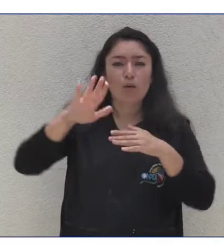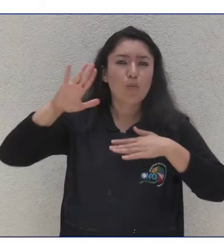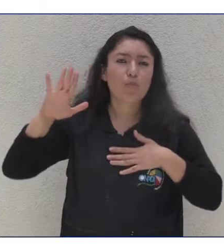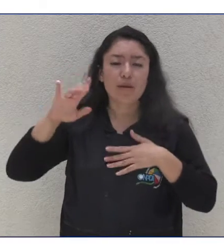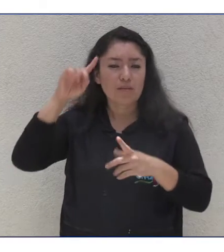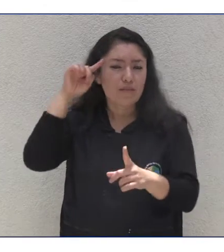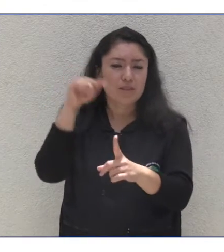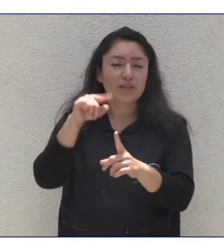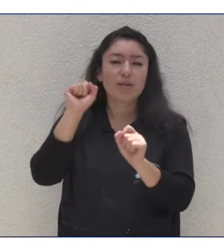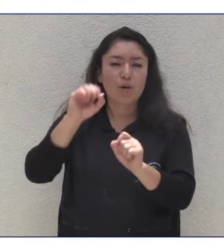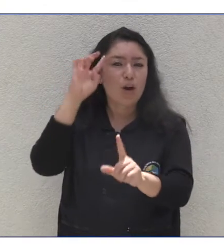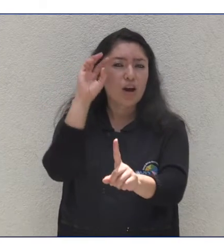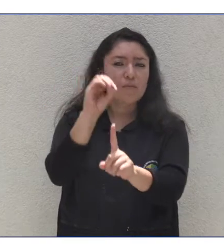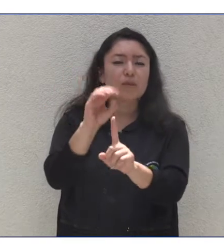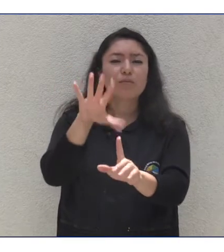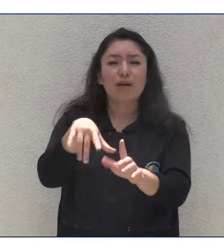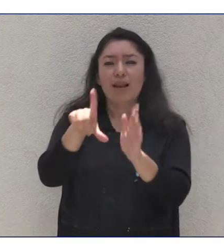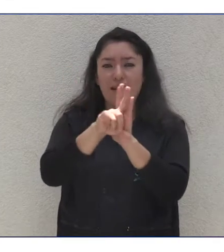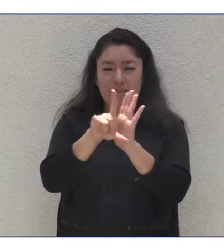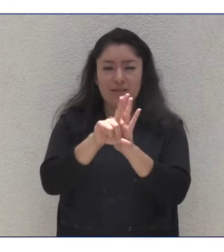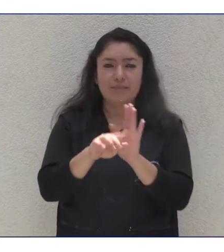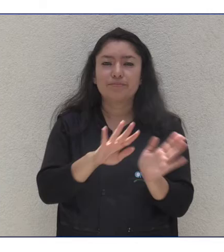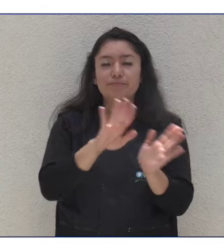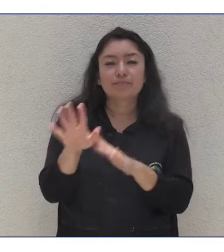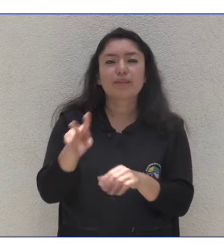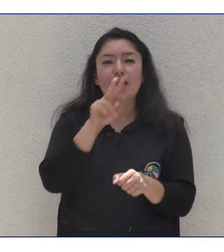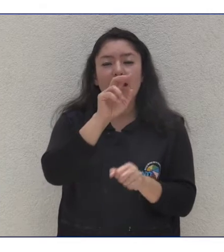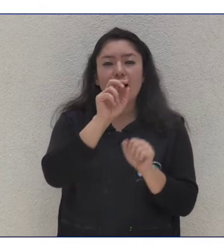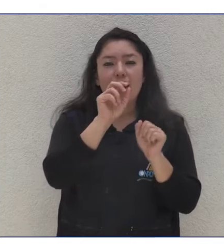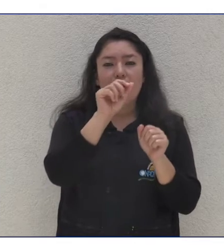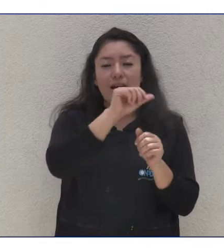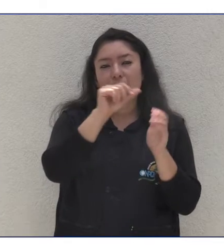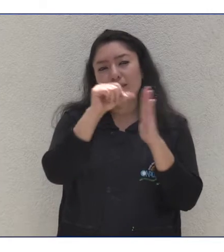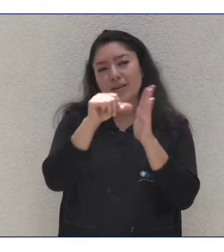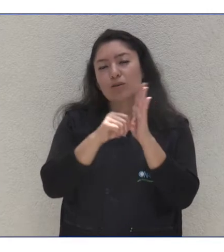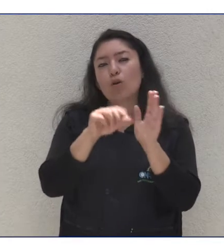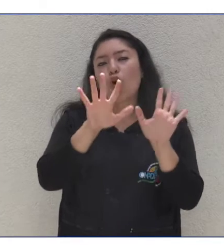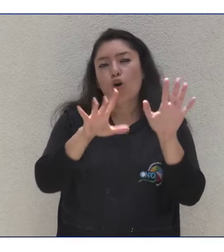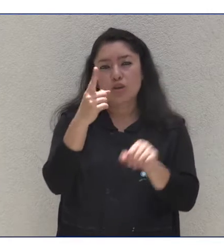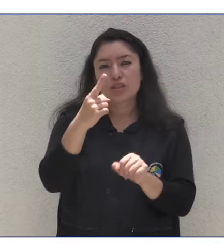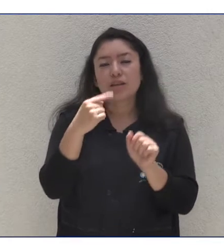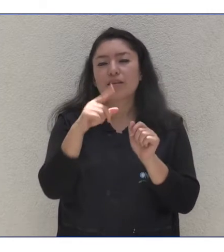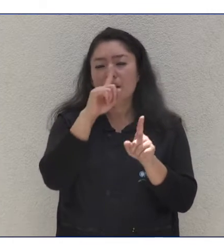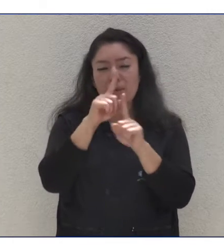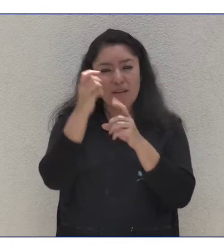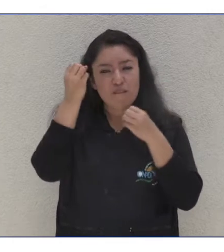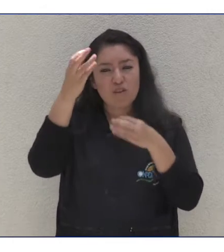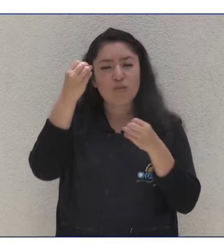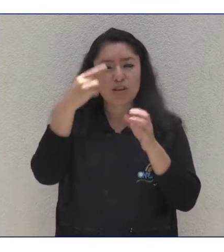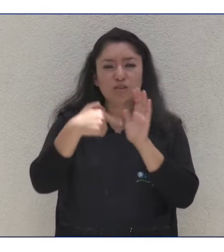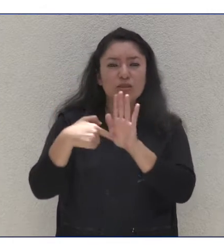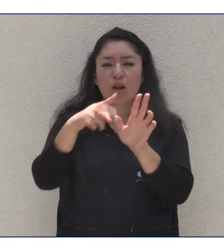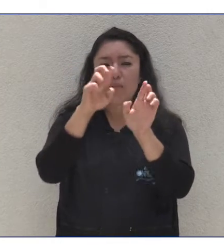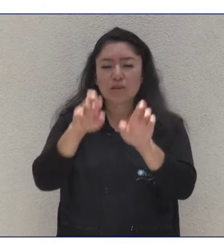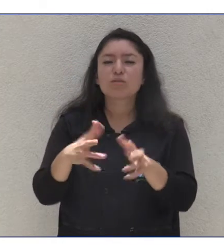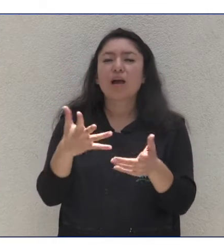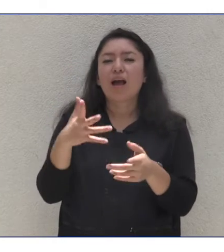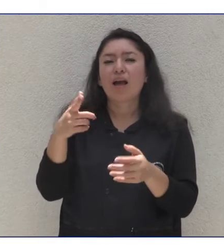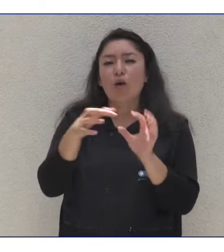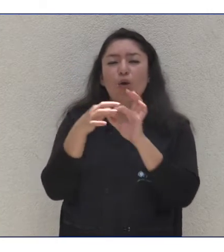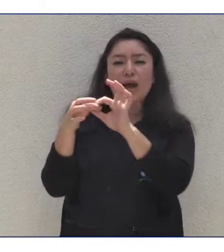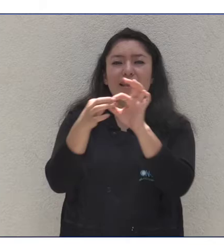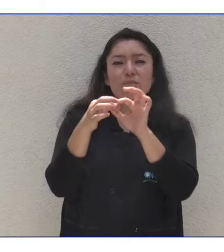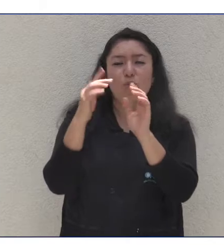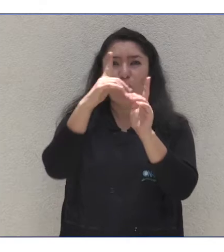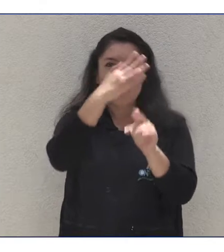los fines y objetivos de la presente ley. Artículo 11. Información pública de oficio del organismo ejecutivo.